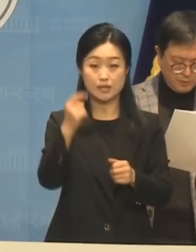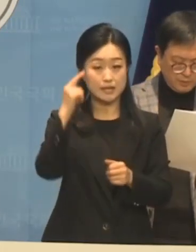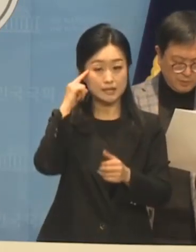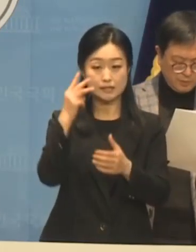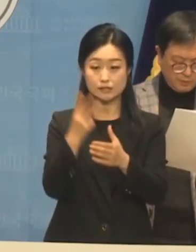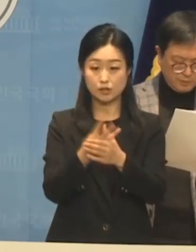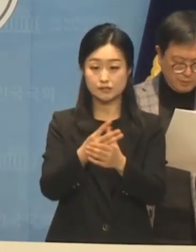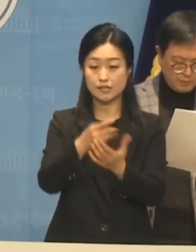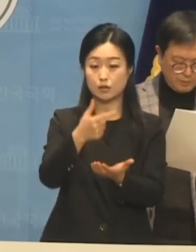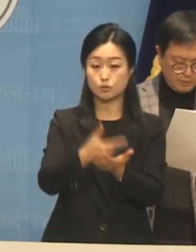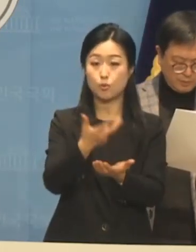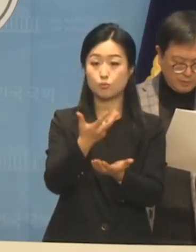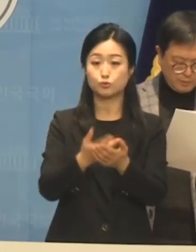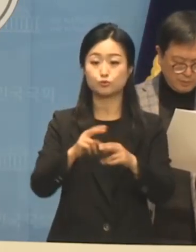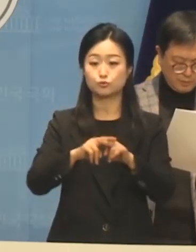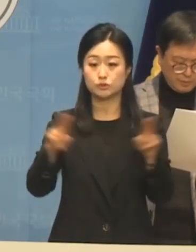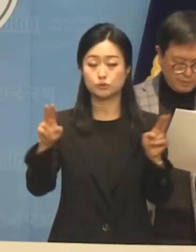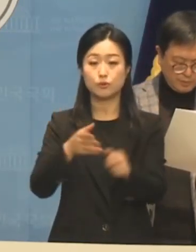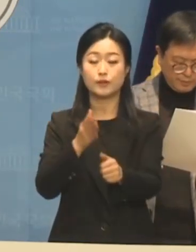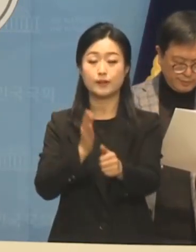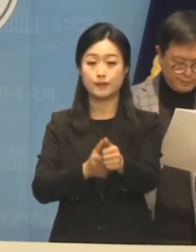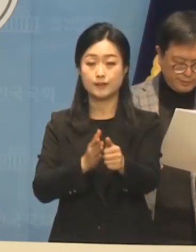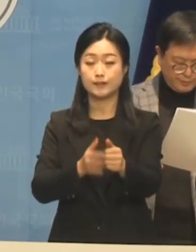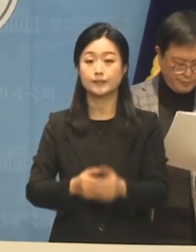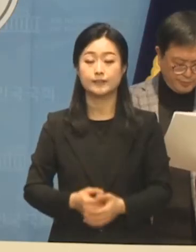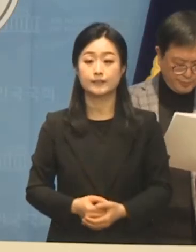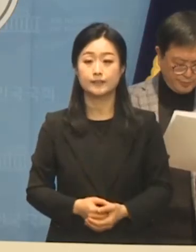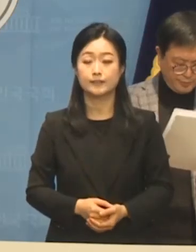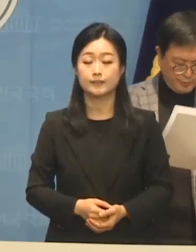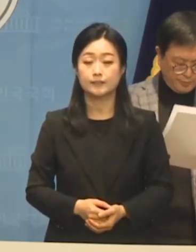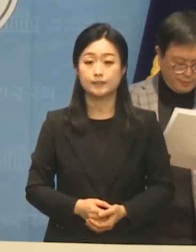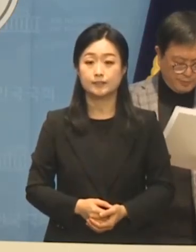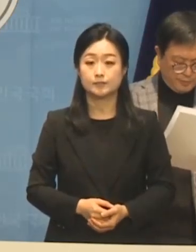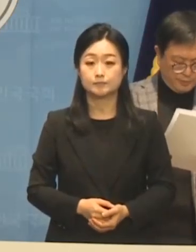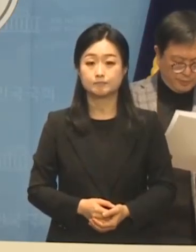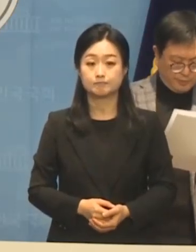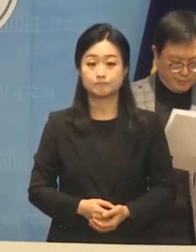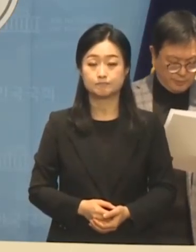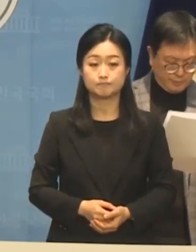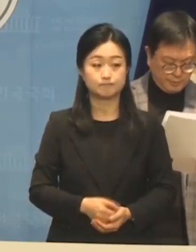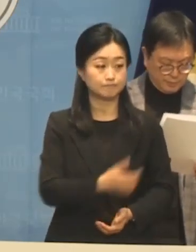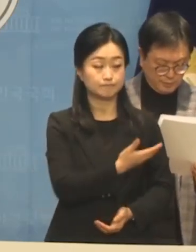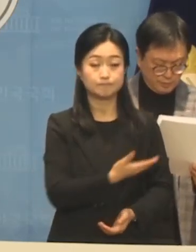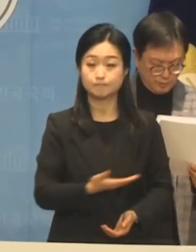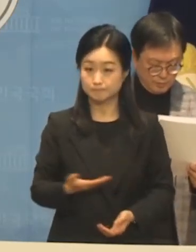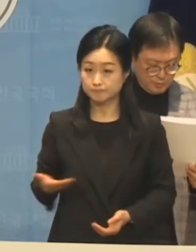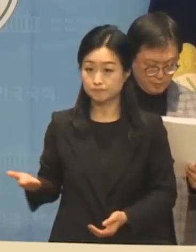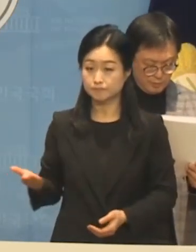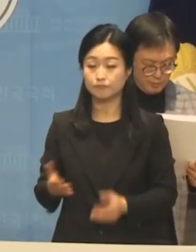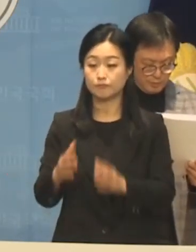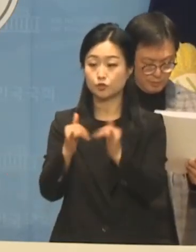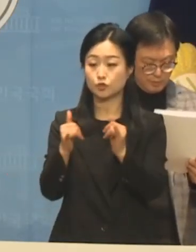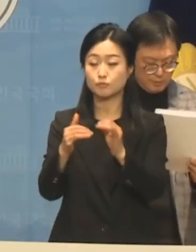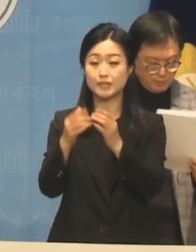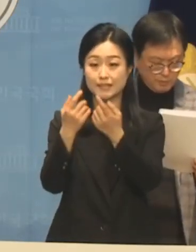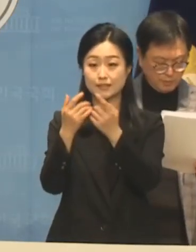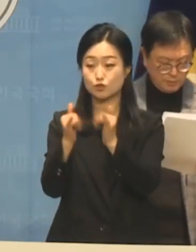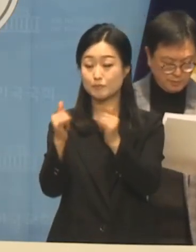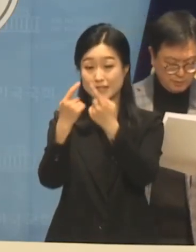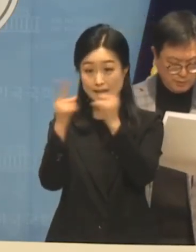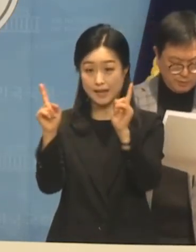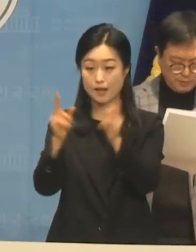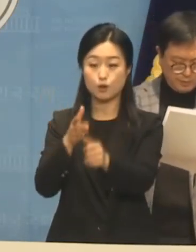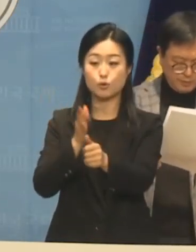학위를 즉각 취소하십시오. 범학계 국민검증단은 국민대에 다음과